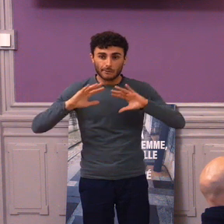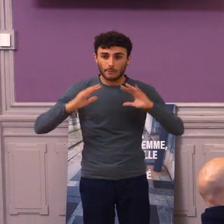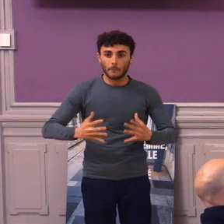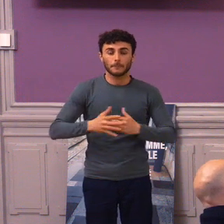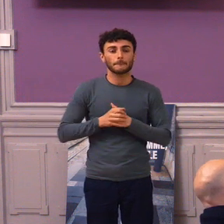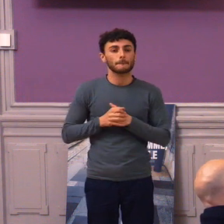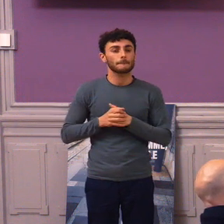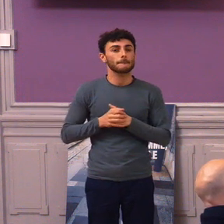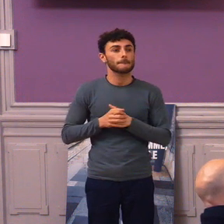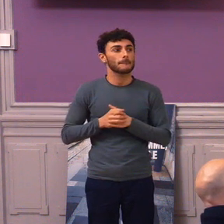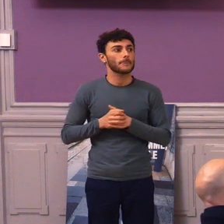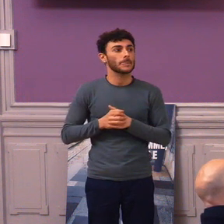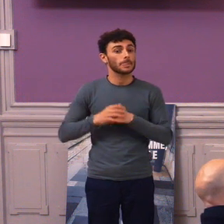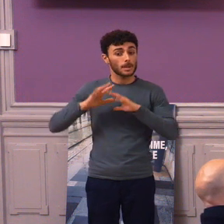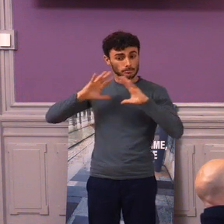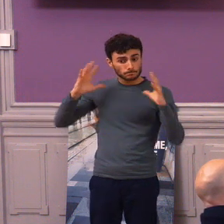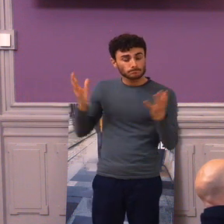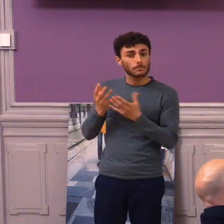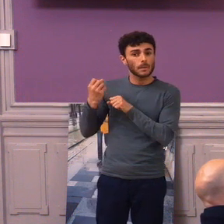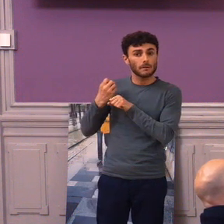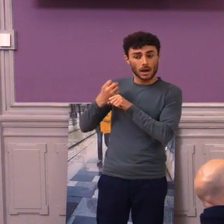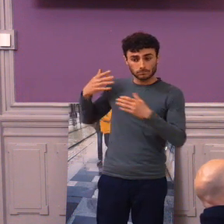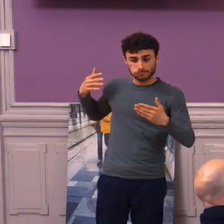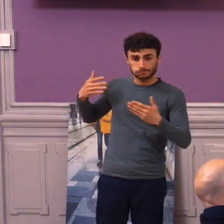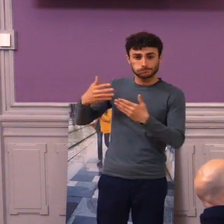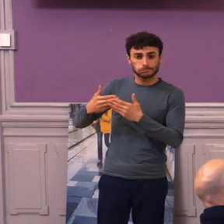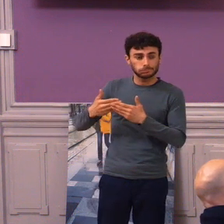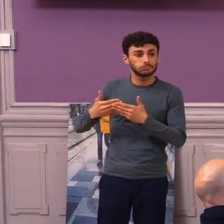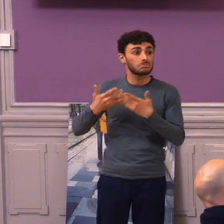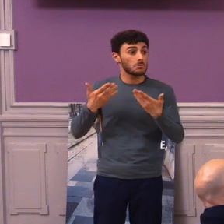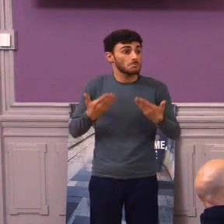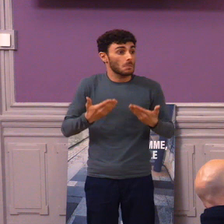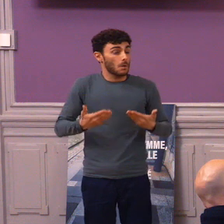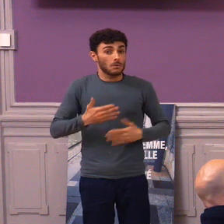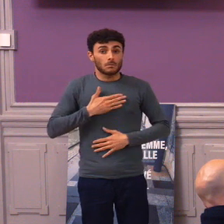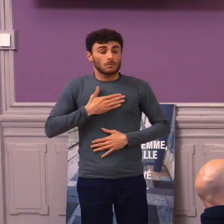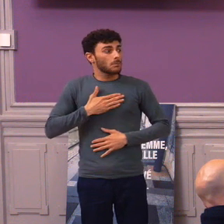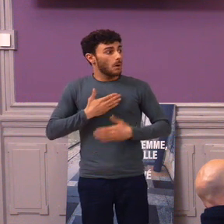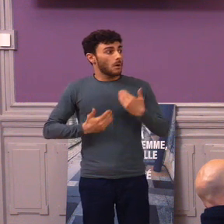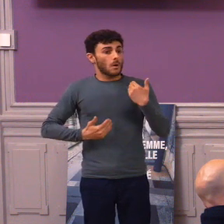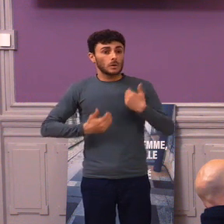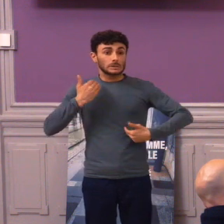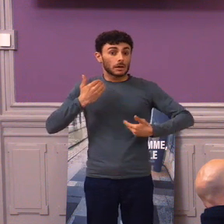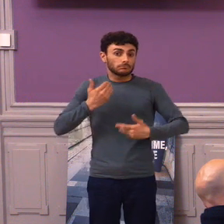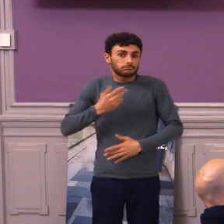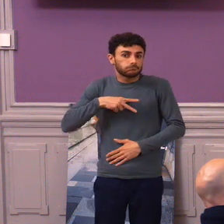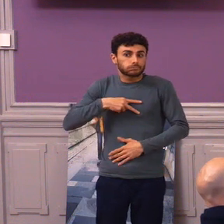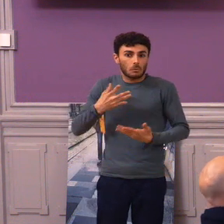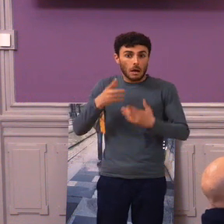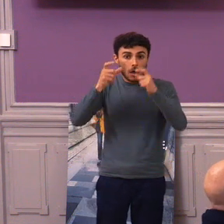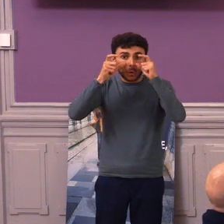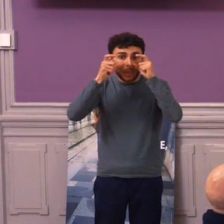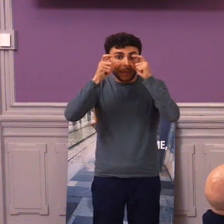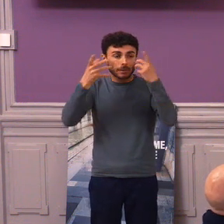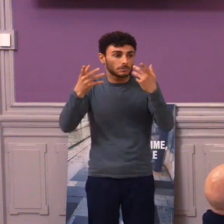toutes ces choses là moi pour l'instant le handicap que j'ai ou la difficulté c'est les lunettes mais que j'ai pas besoin de